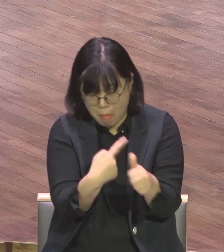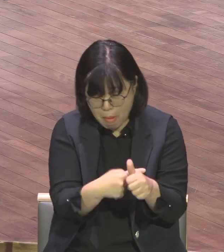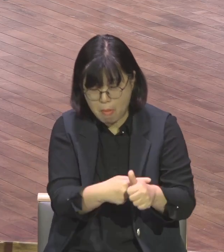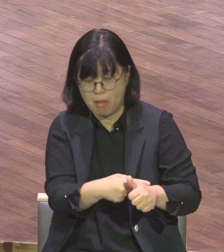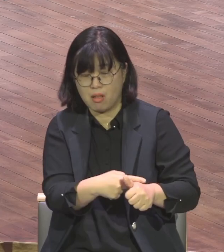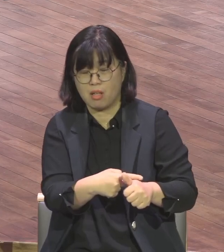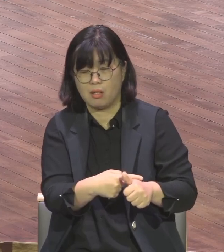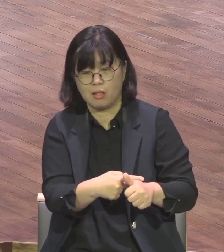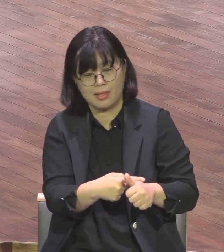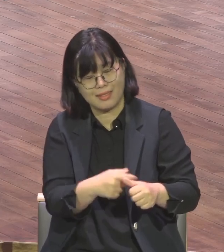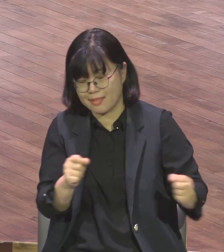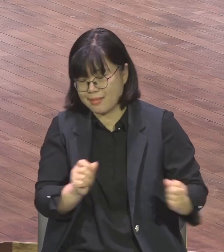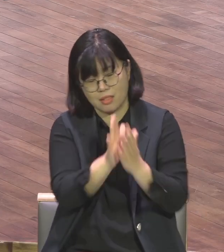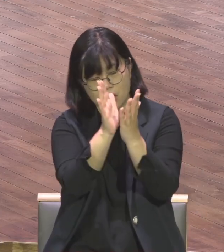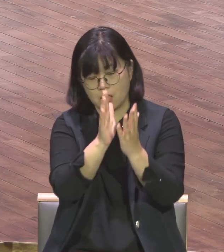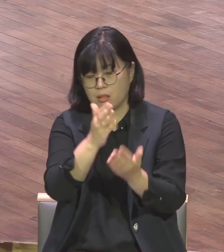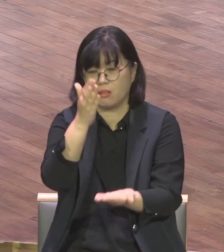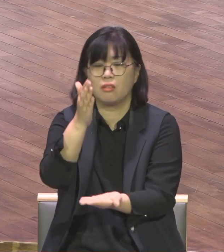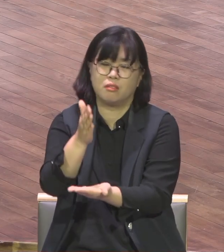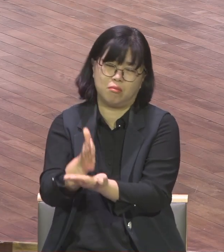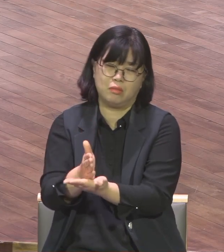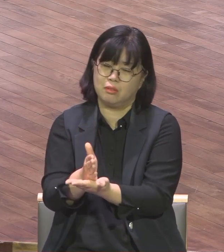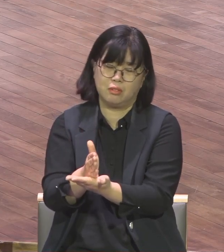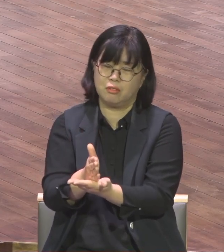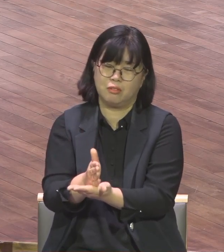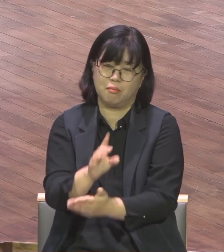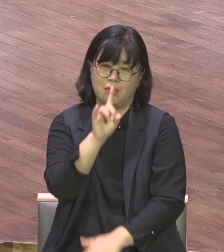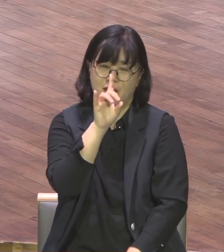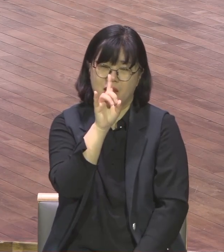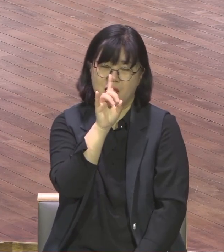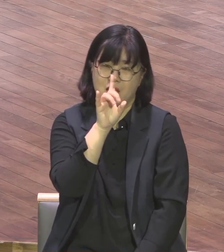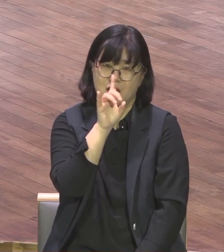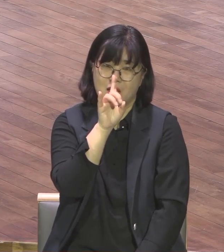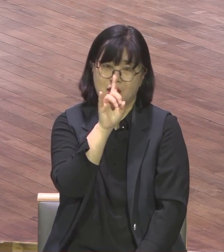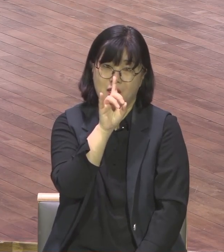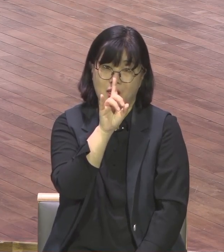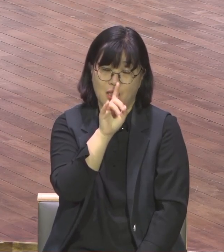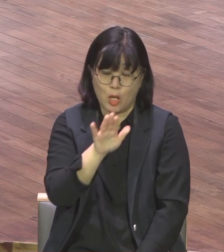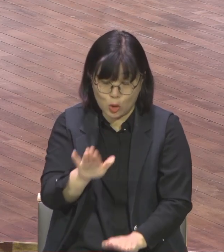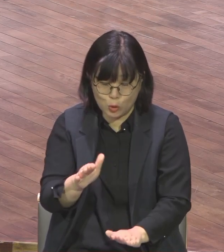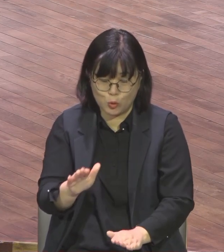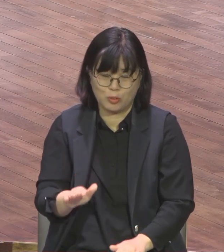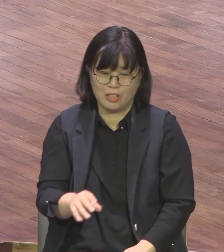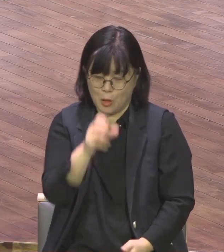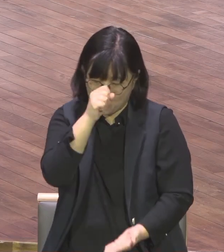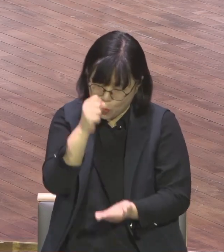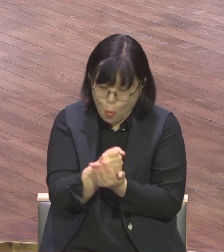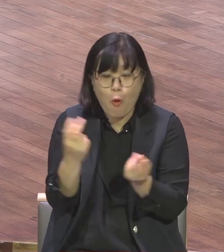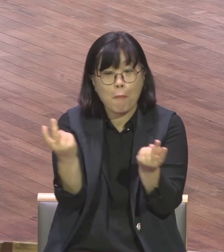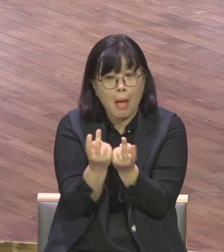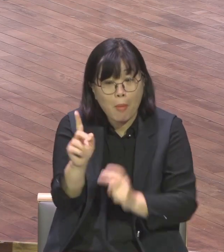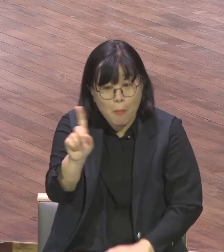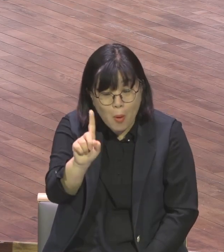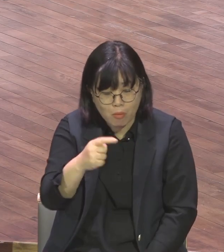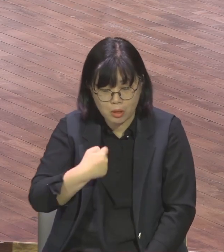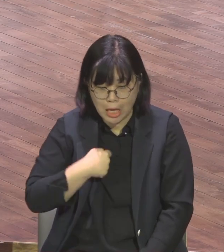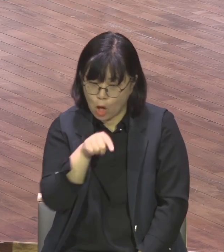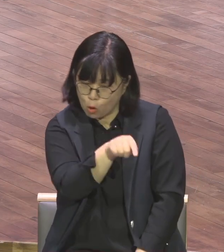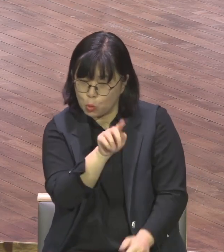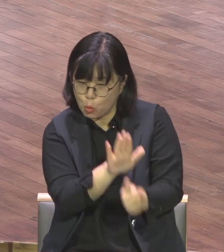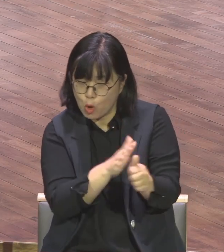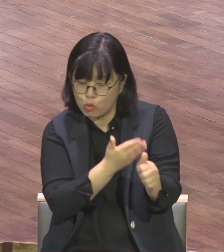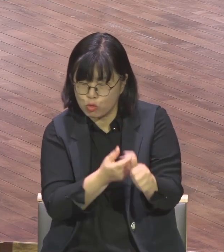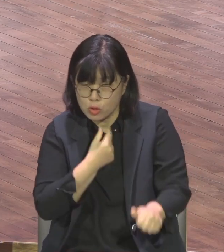초대교회는요, 교회를 통해서 했습니다. 교회를 통해서. 뭐든지 교회를 통해서 사도들 앞에 다 놔. 그럼 사도가 알아서 다